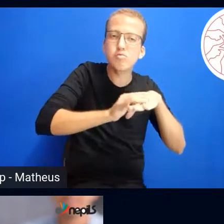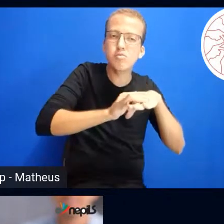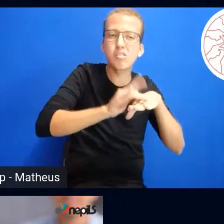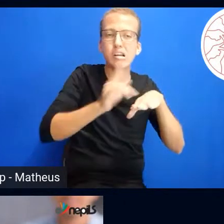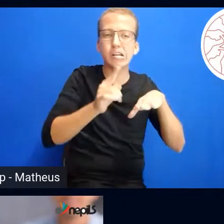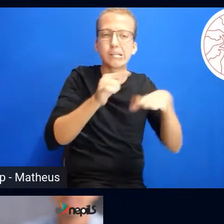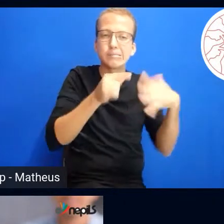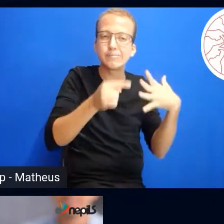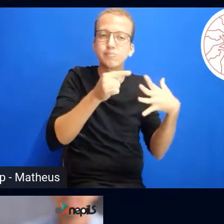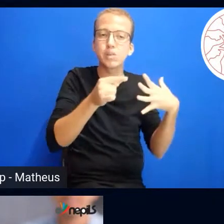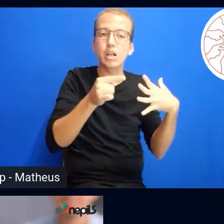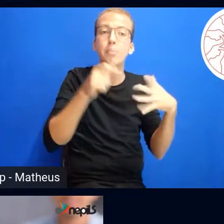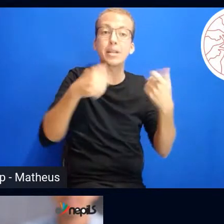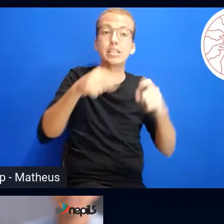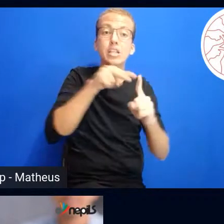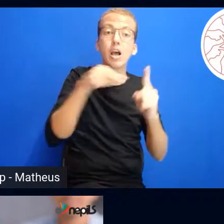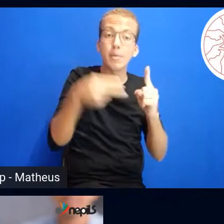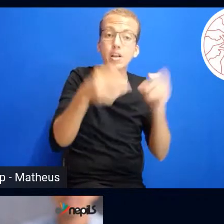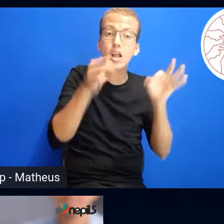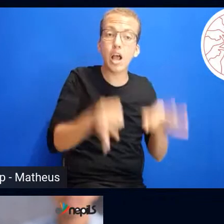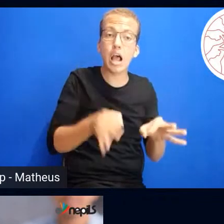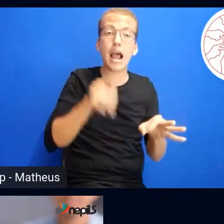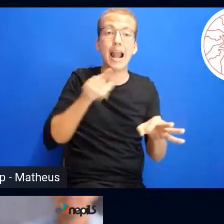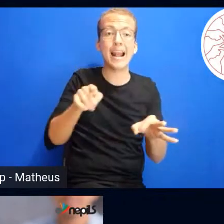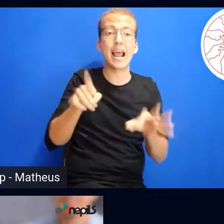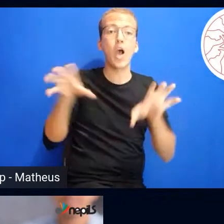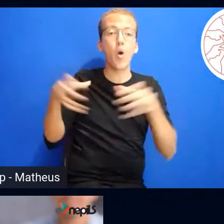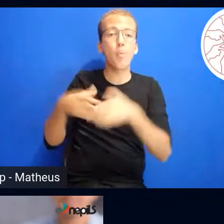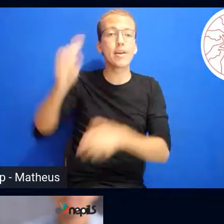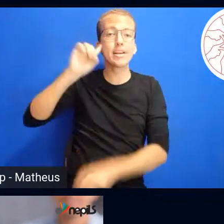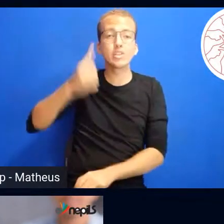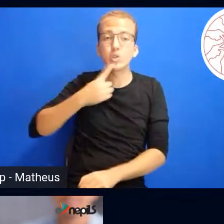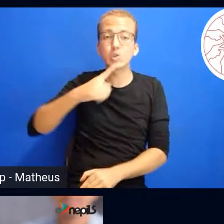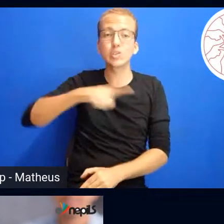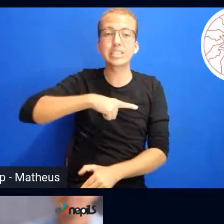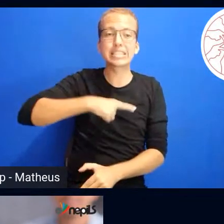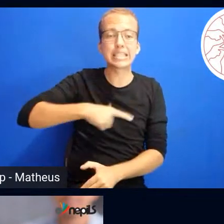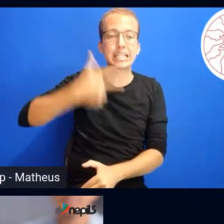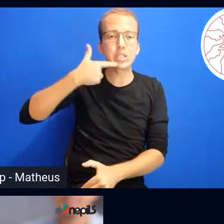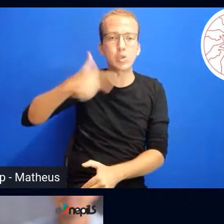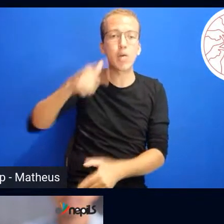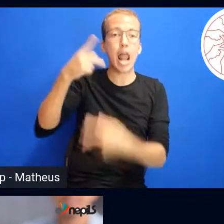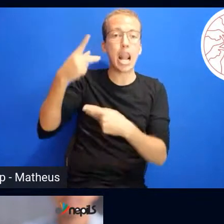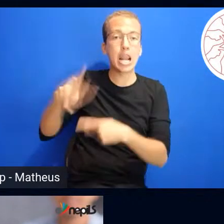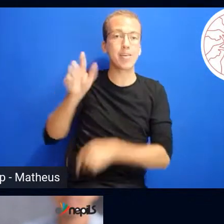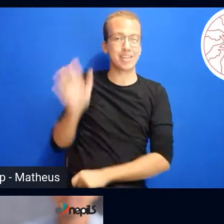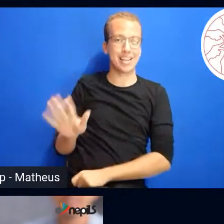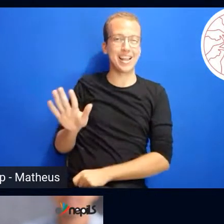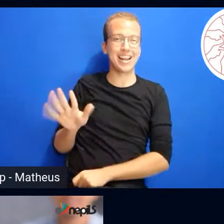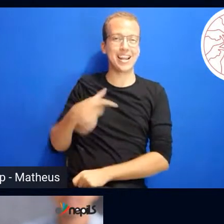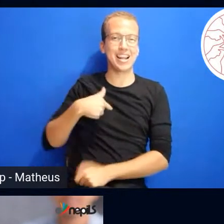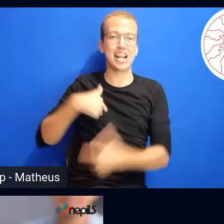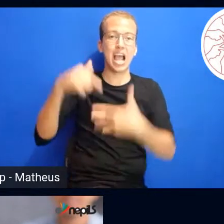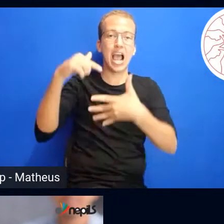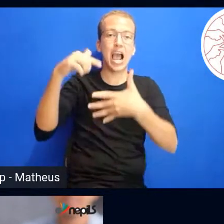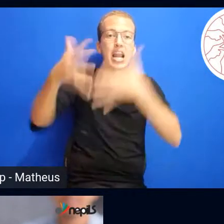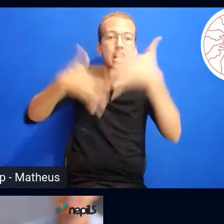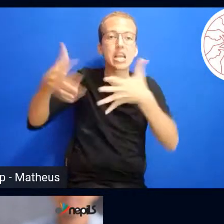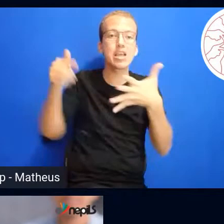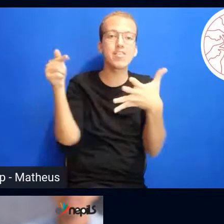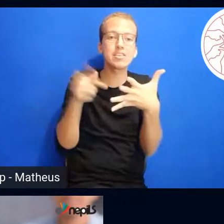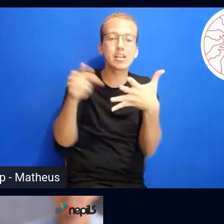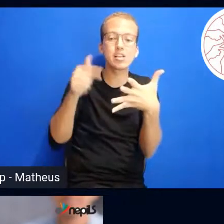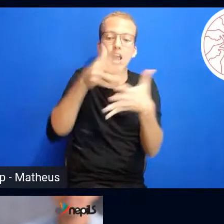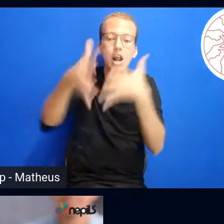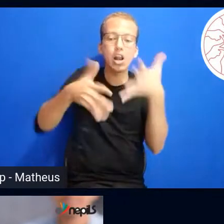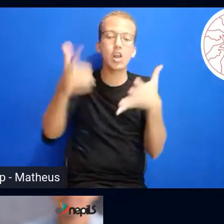ele tem a sua língua própria, que é a língua de sinais, é a língua que ele percebe, que ele compreende o mundo. E isso precisa